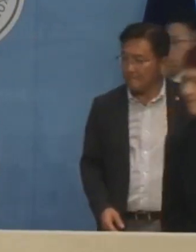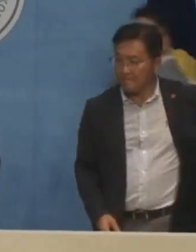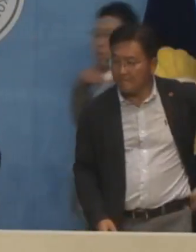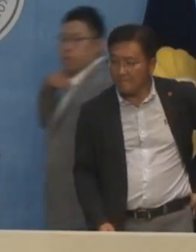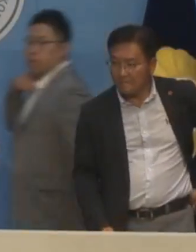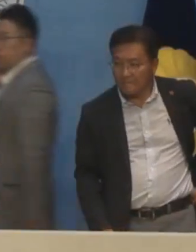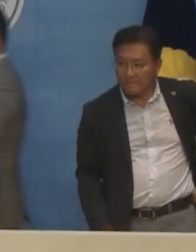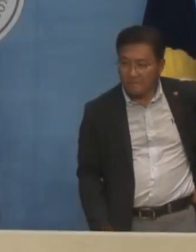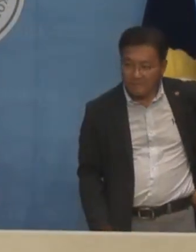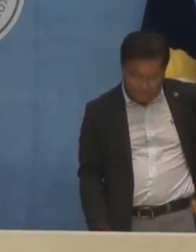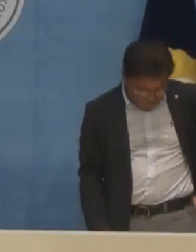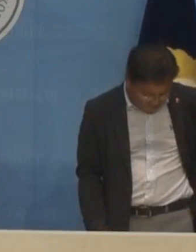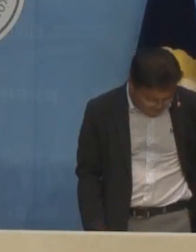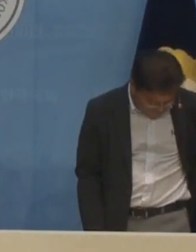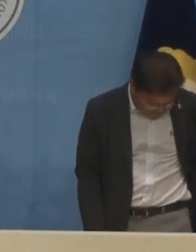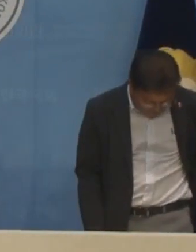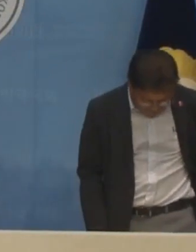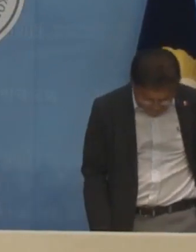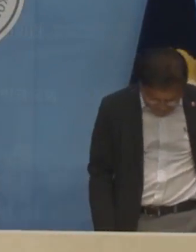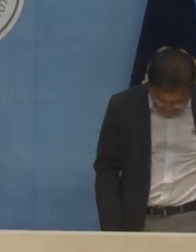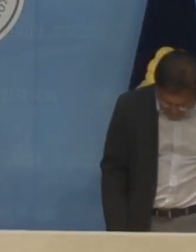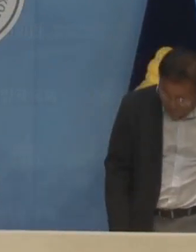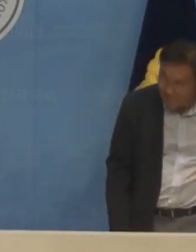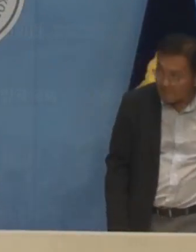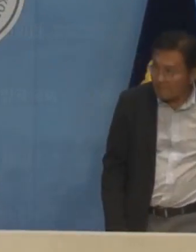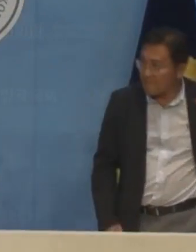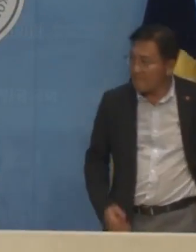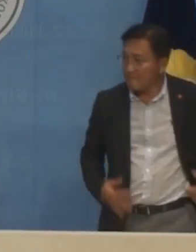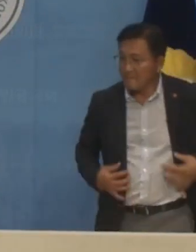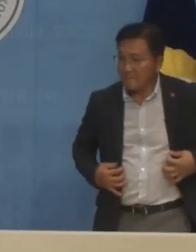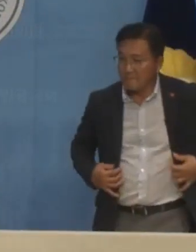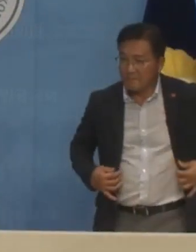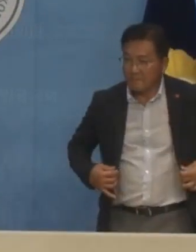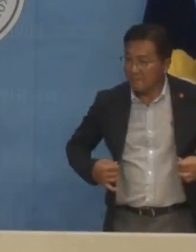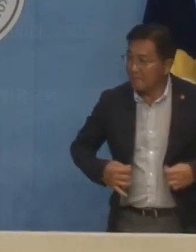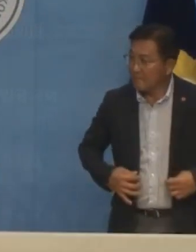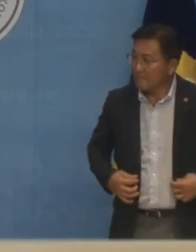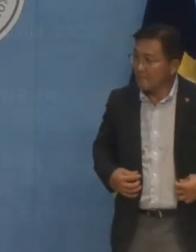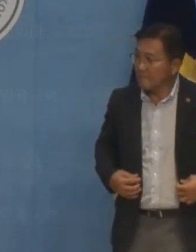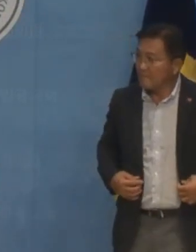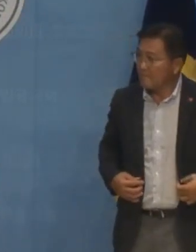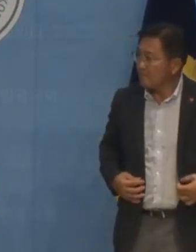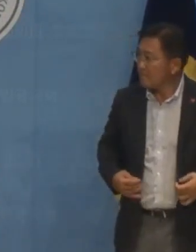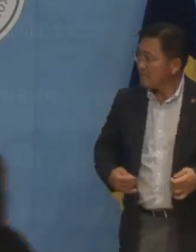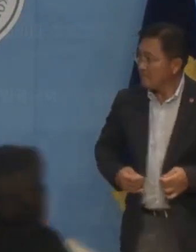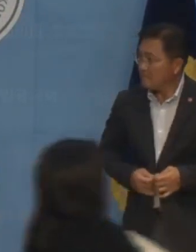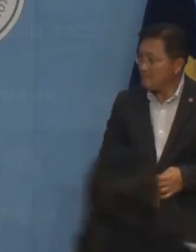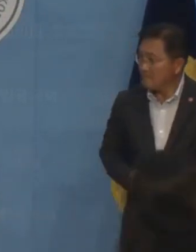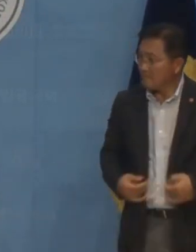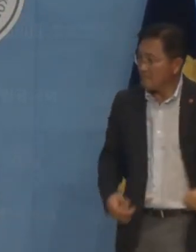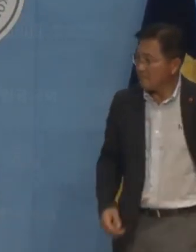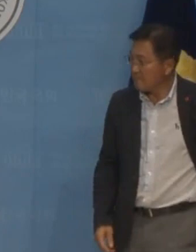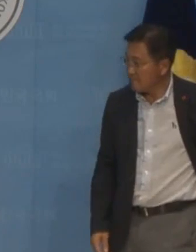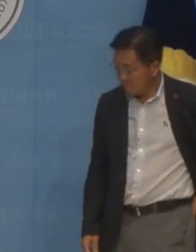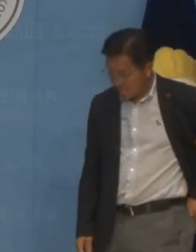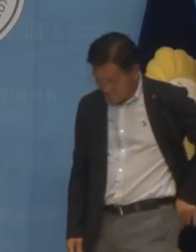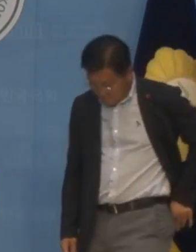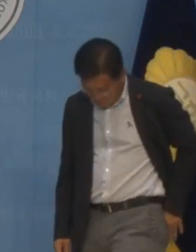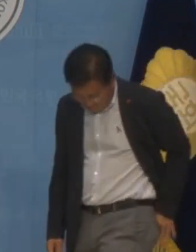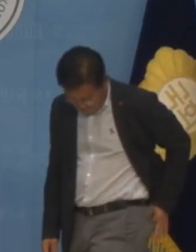자, 여러분 고맙습니다. 예. 저 밖에 나갔다.